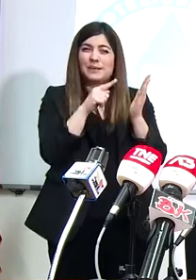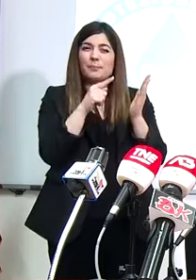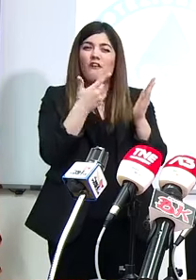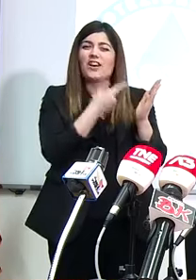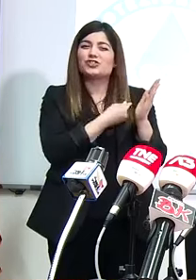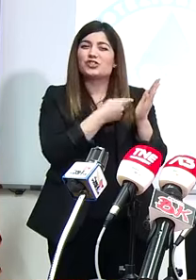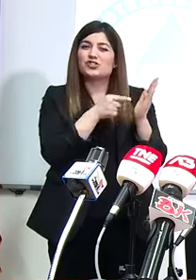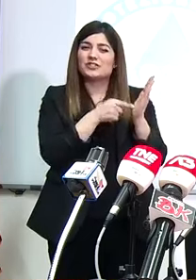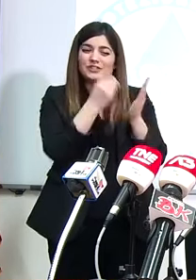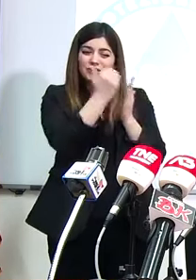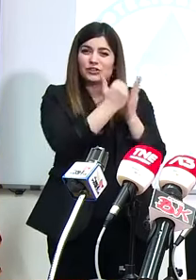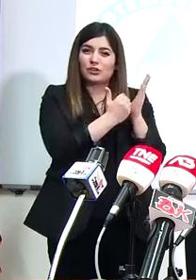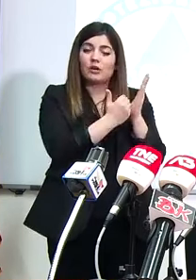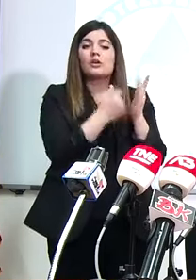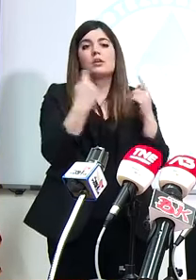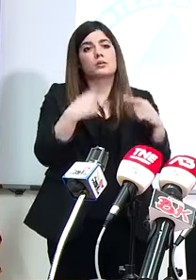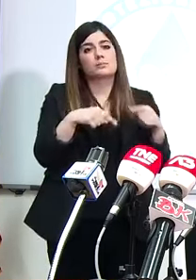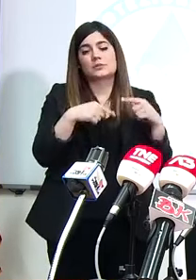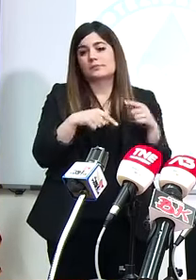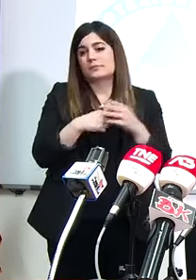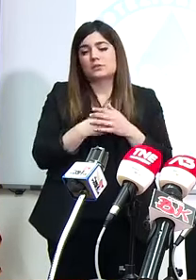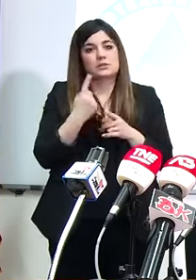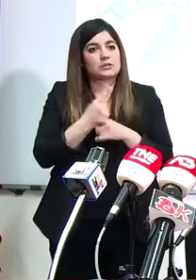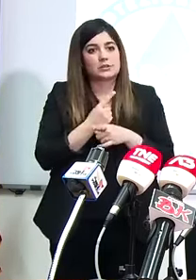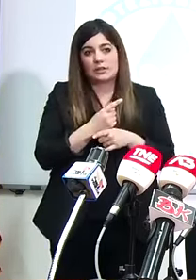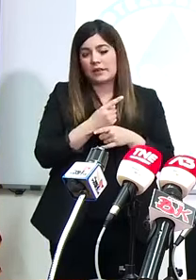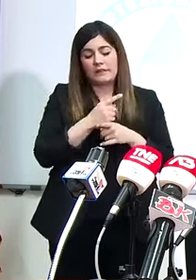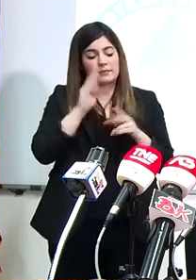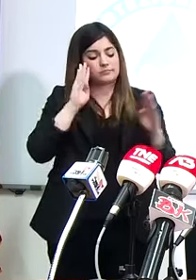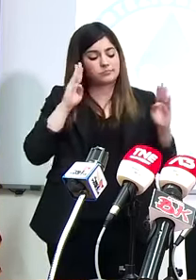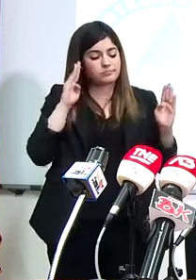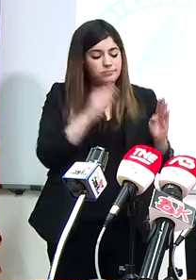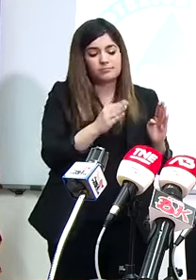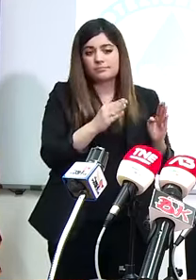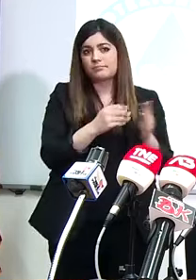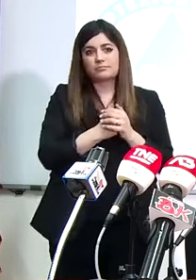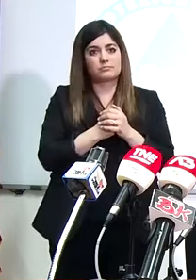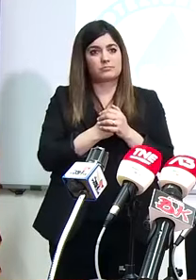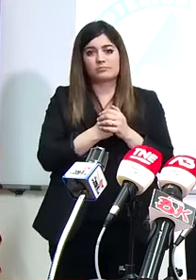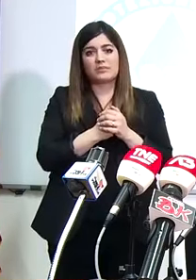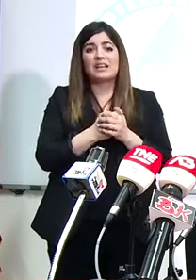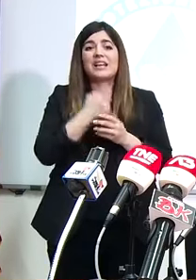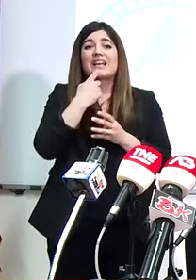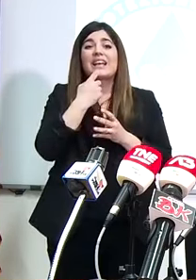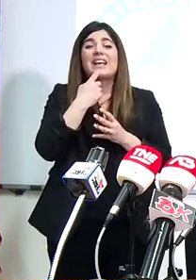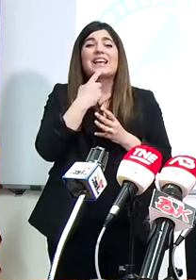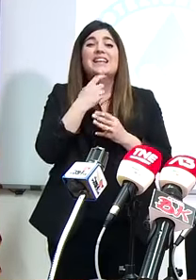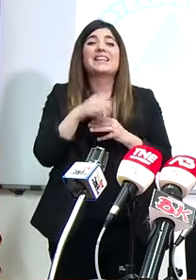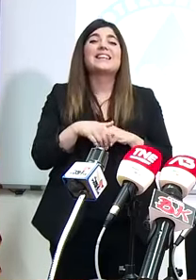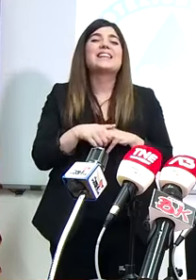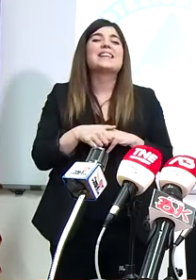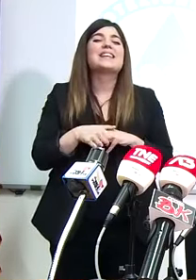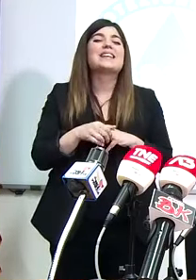isolamento fiduciario dei bimbi che tornavano a scuola e venivano dalla cina mi dicevano che era un razzista adesso è normale avere 2